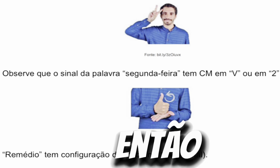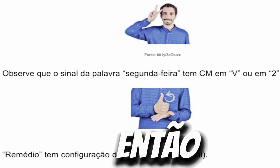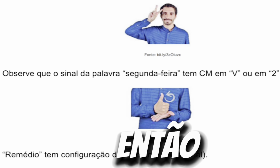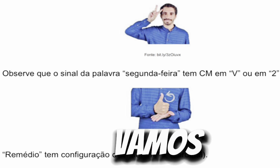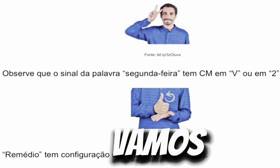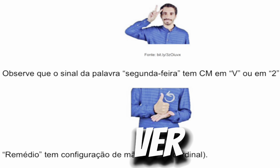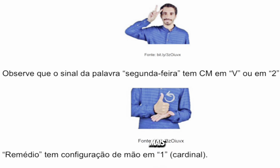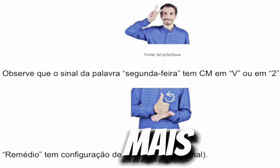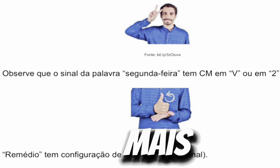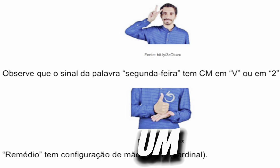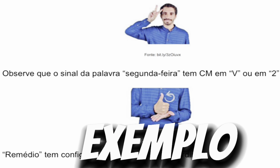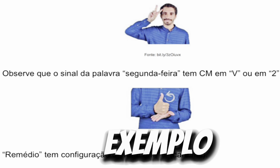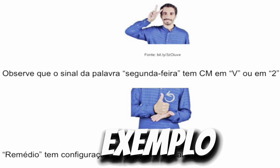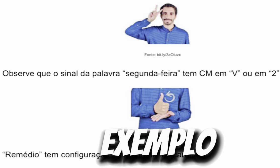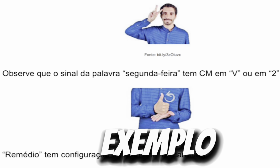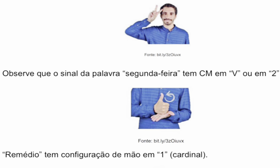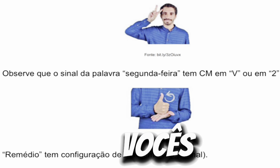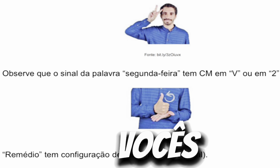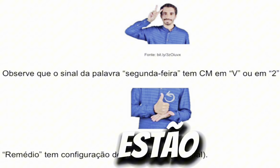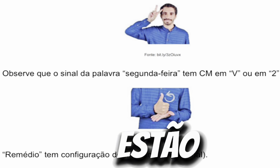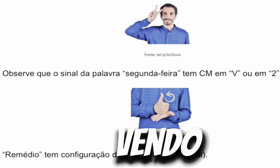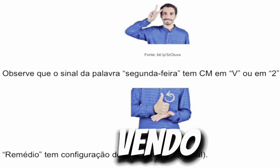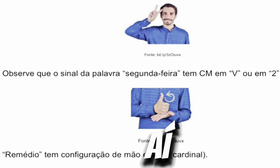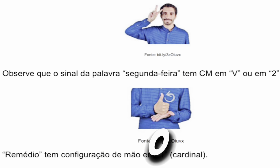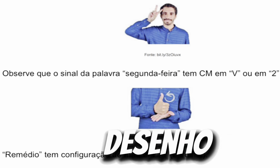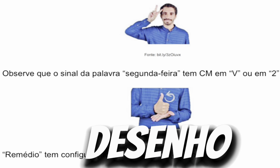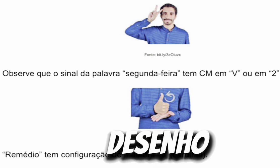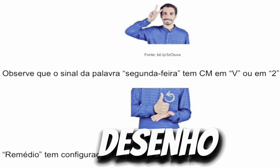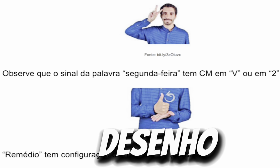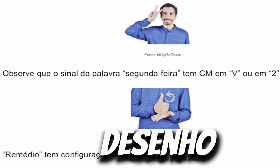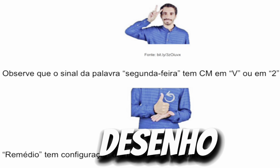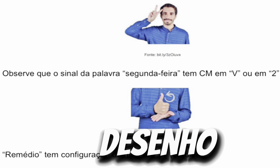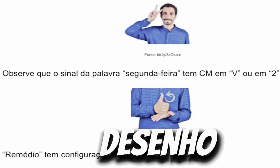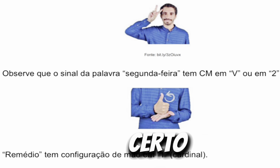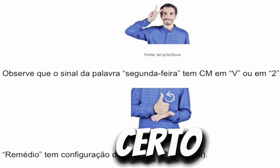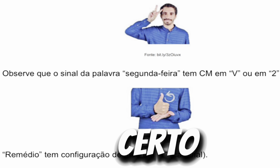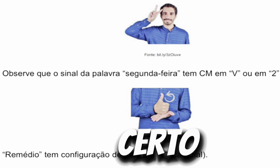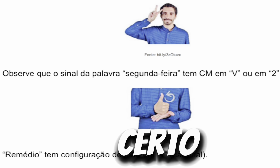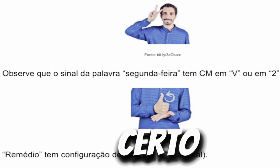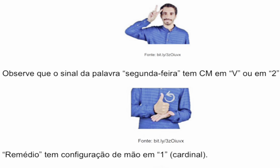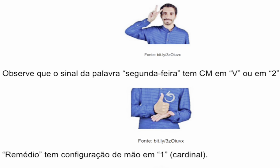Então, vamos ver mais um exemplo. Vocês estão vendo aí o desenho, certo?